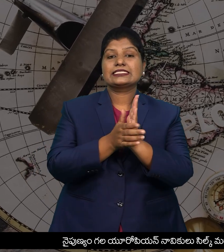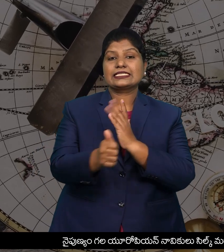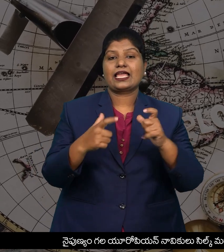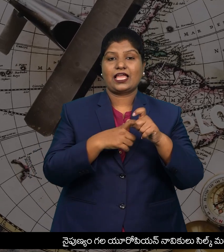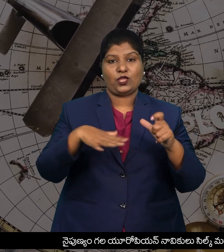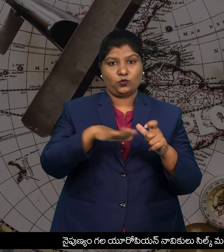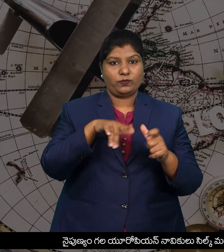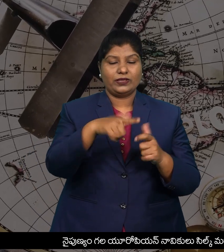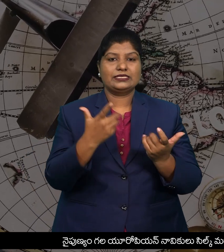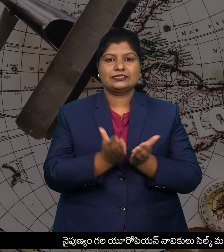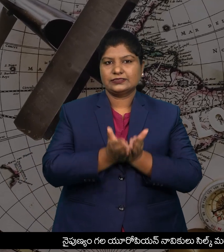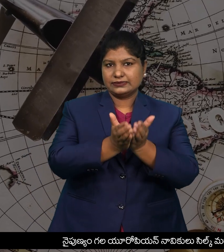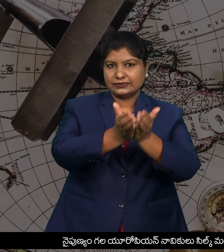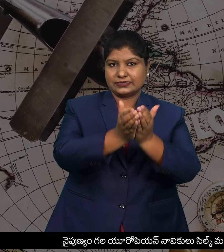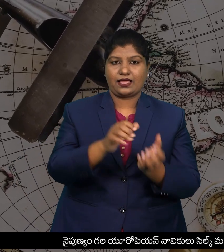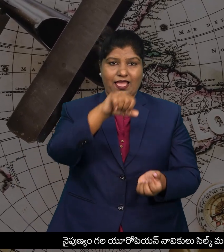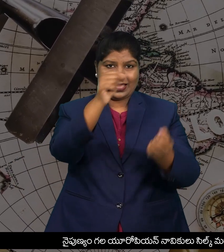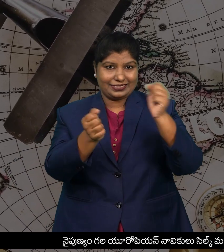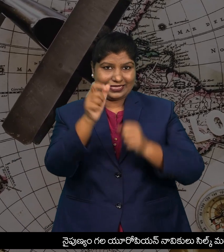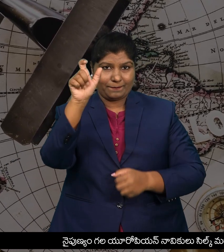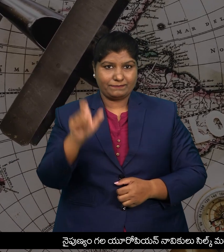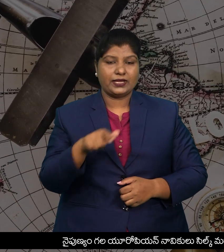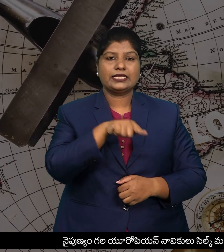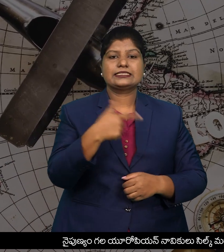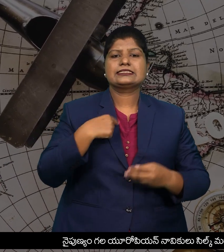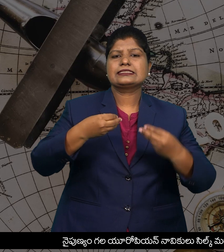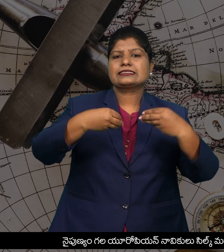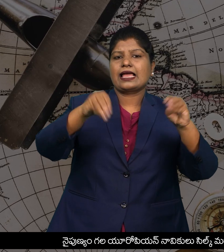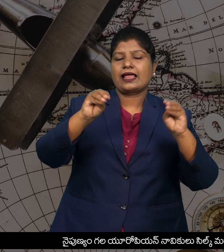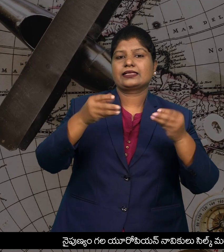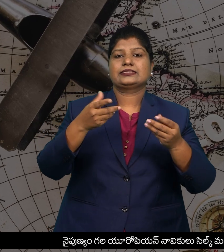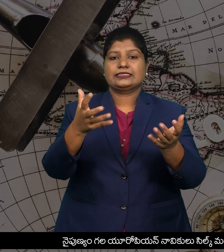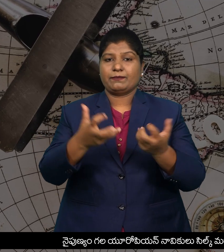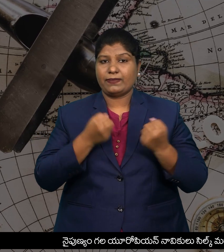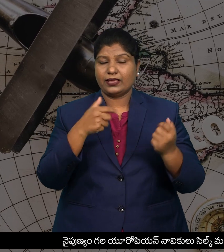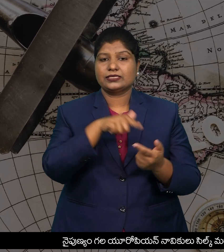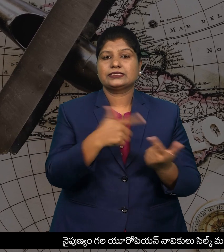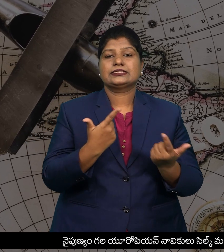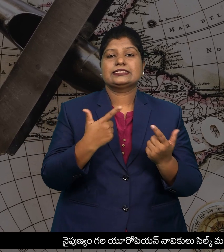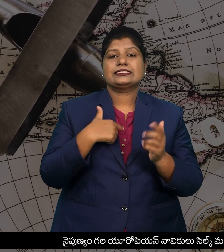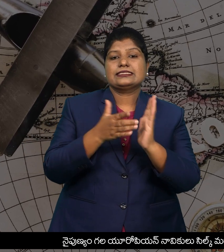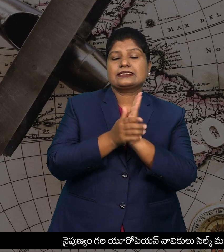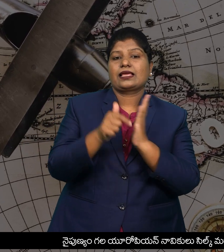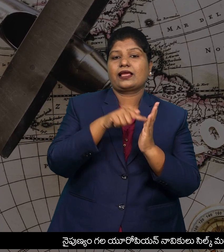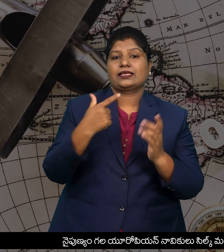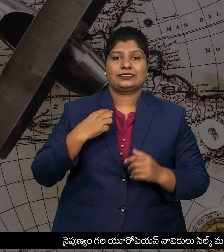నైపుణ్యం గల యూరోపియన్ నావికులు సిల్క్ మరియు మసాలా దినుసుల కొనుగోలు కోసం భారతదేశంతోనూ,